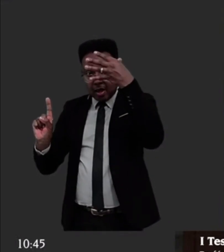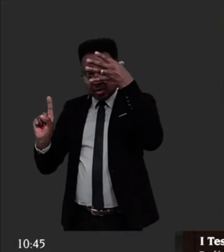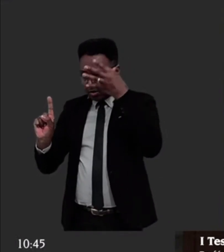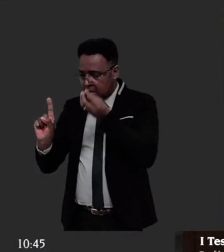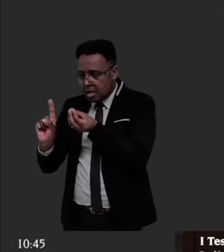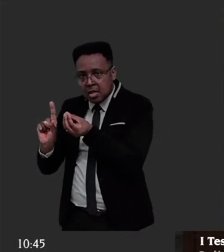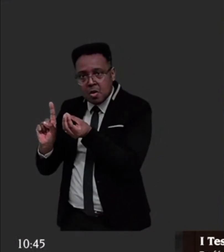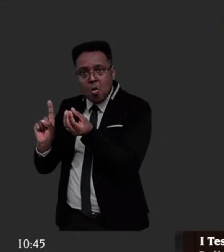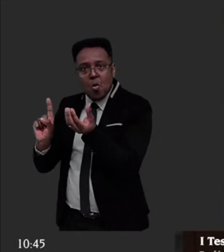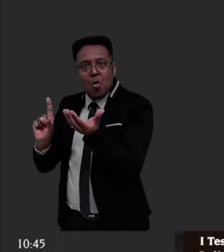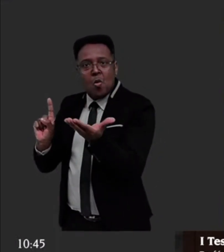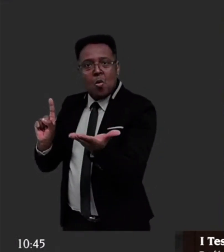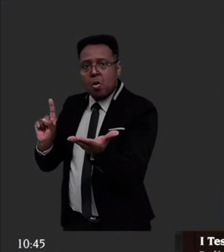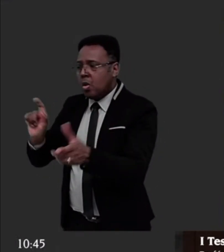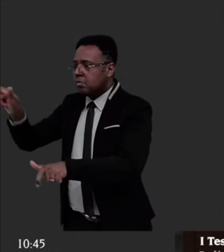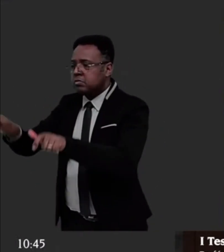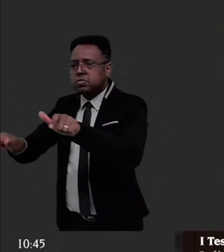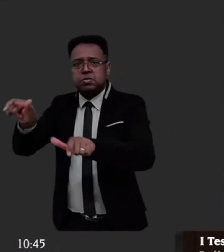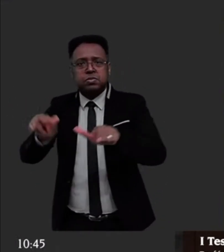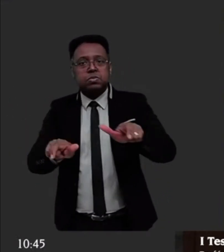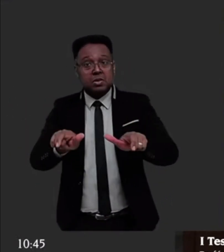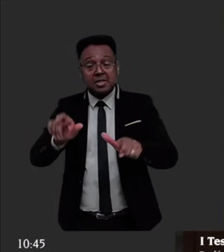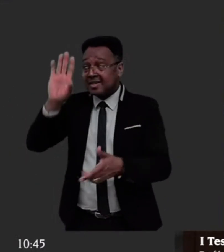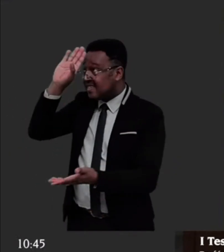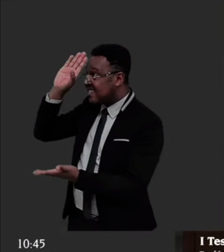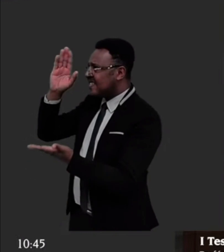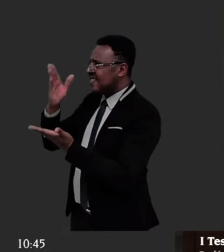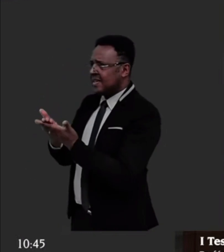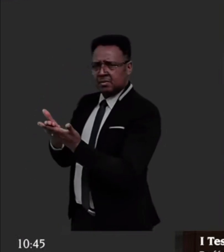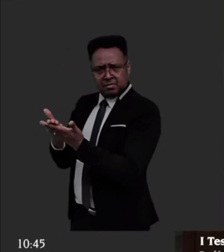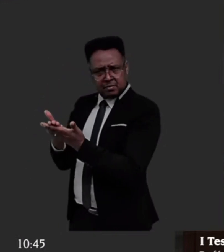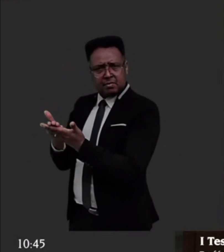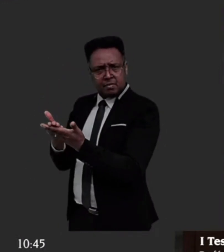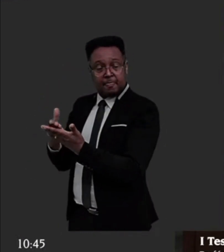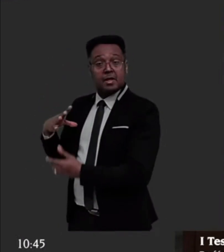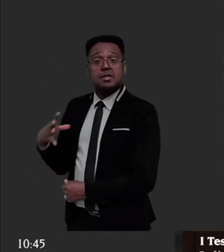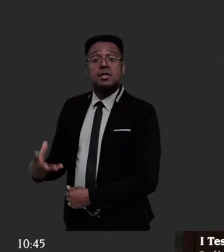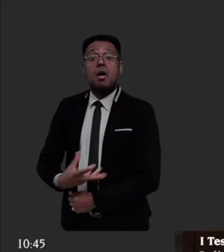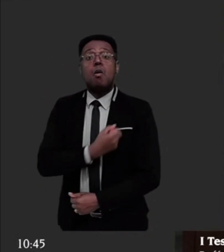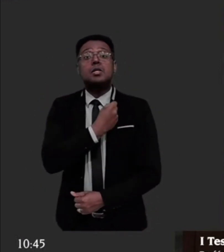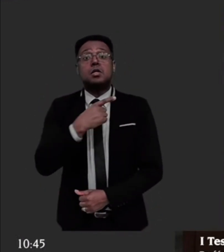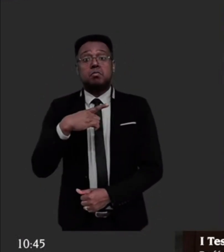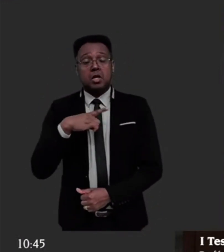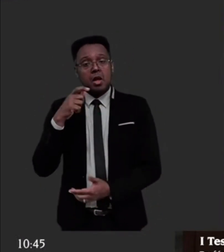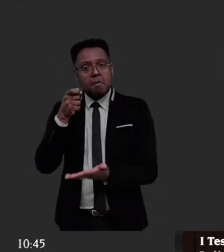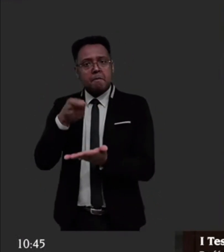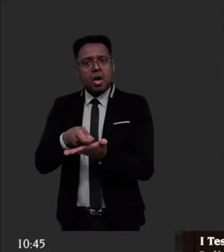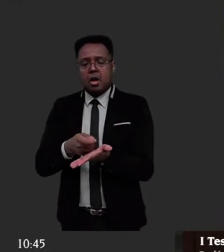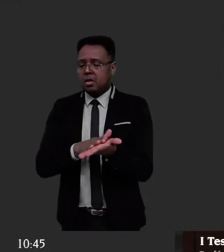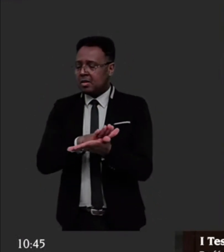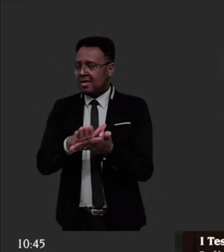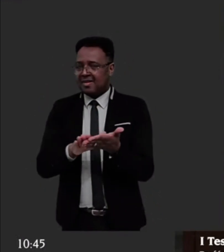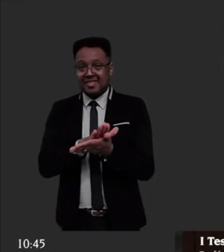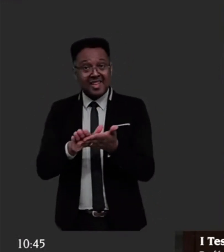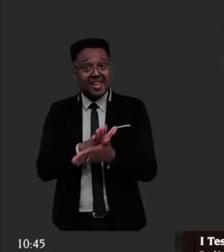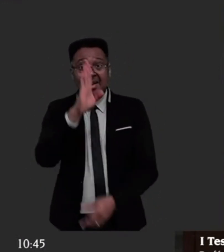será salvo graciosamente, sem pagamento, sem custo, apenas